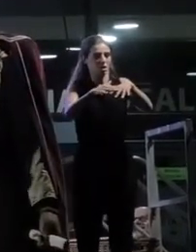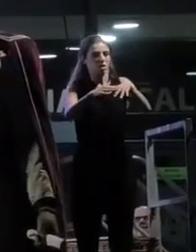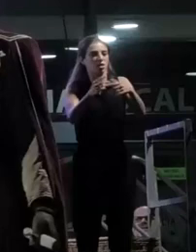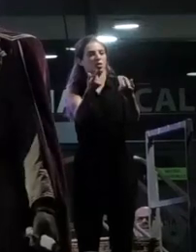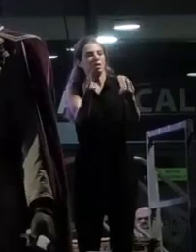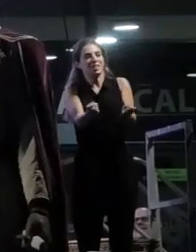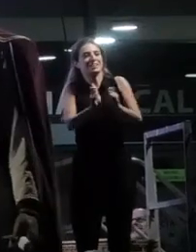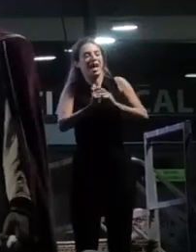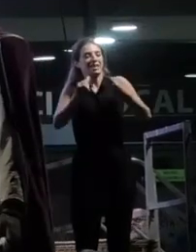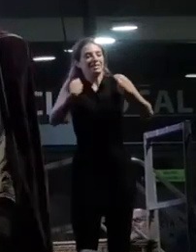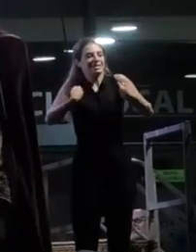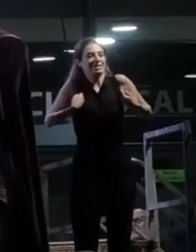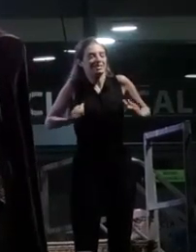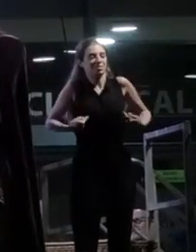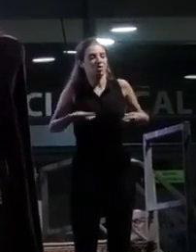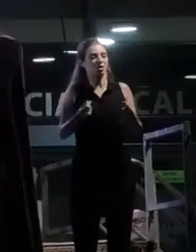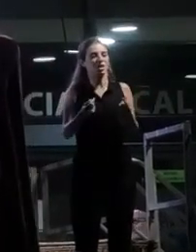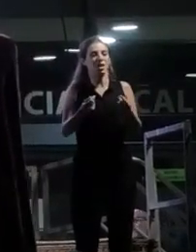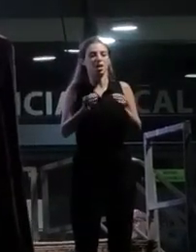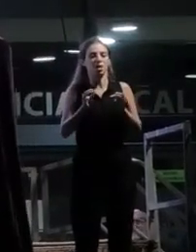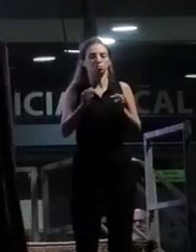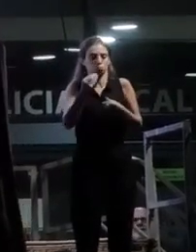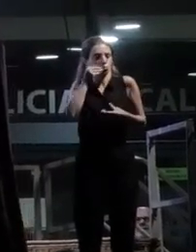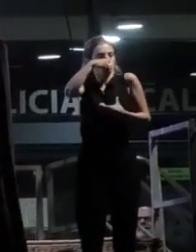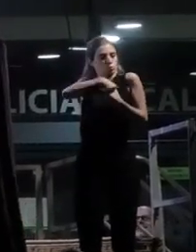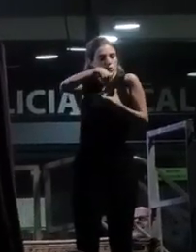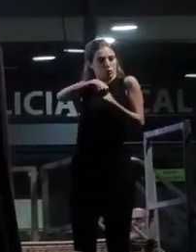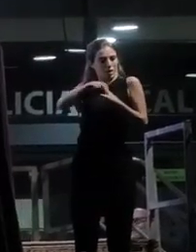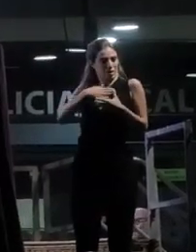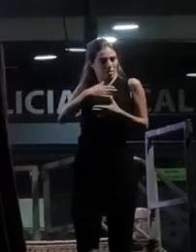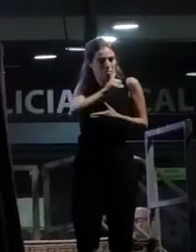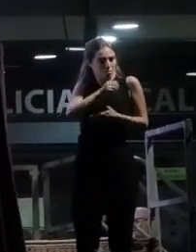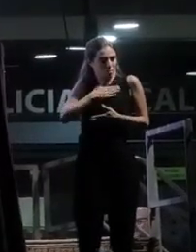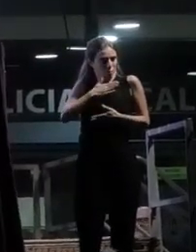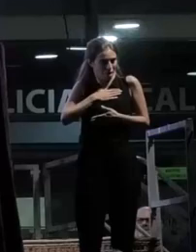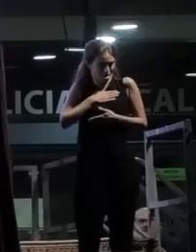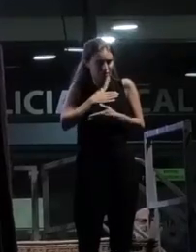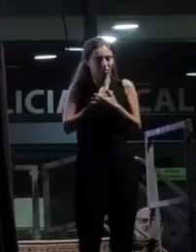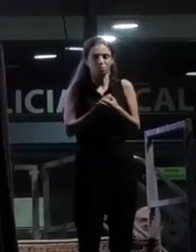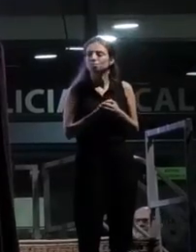agafa un sentit profund i únic de pertinença i d'estima.